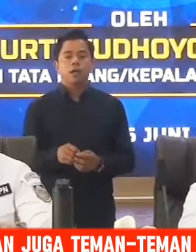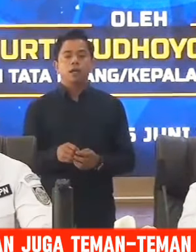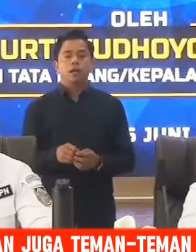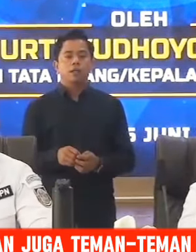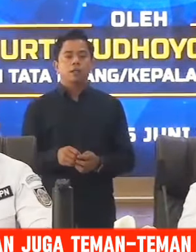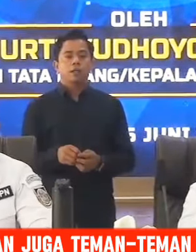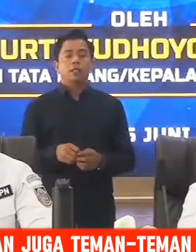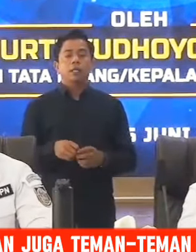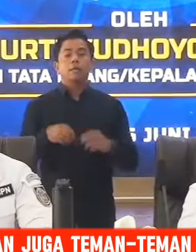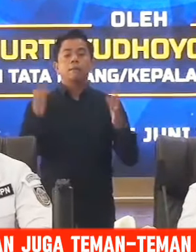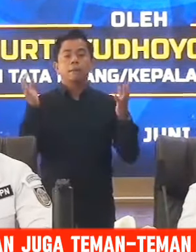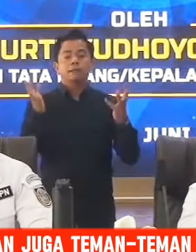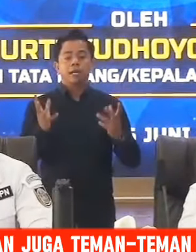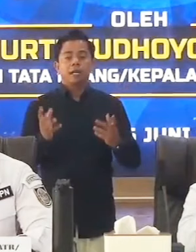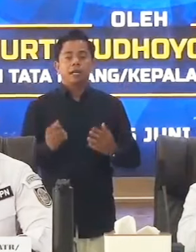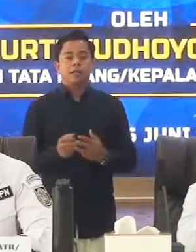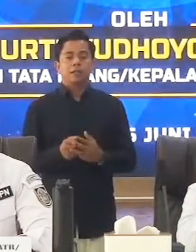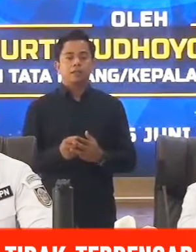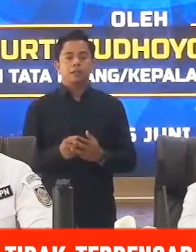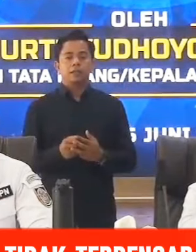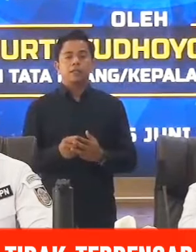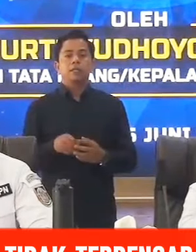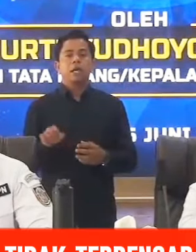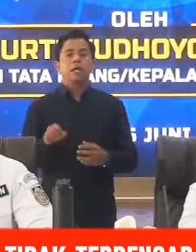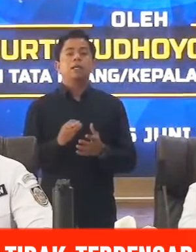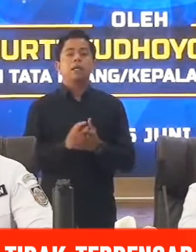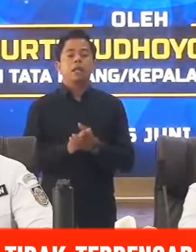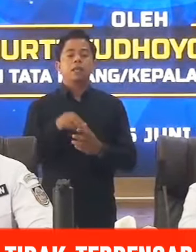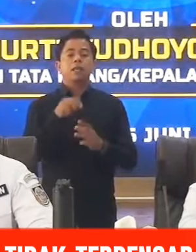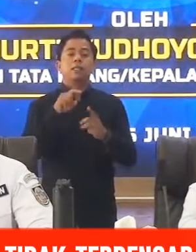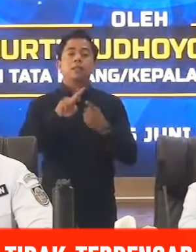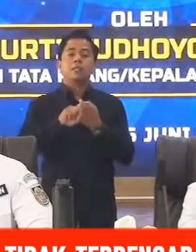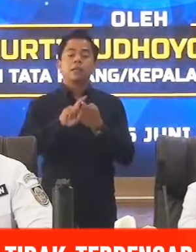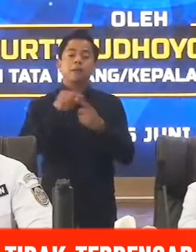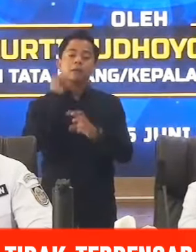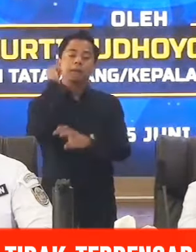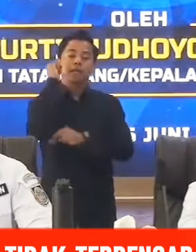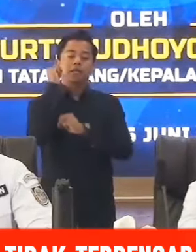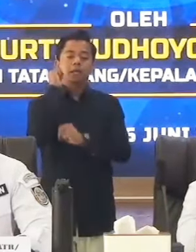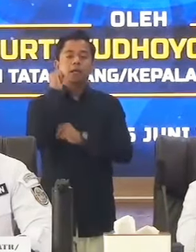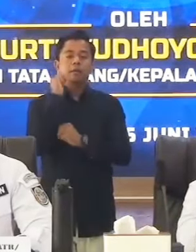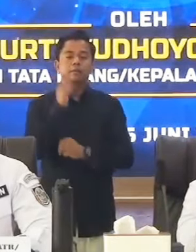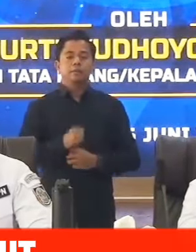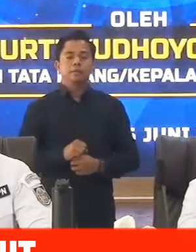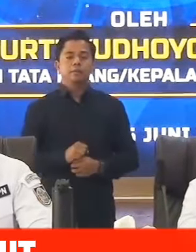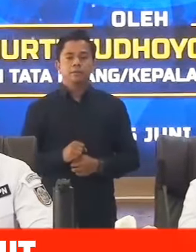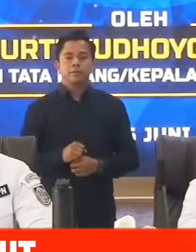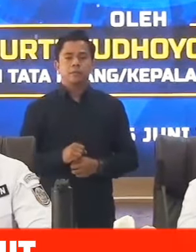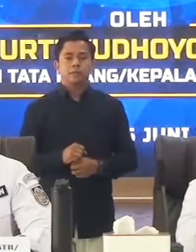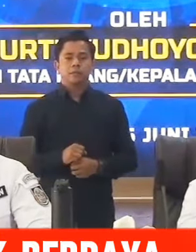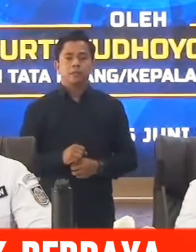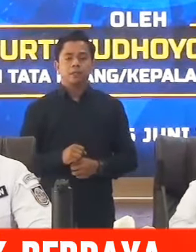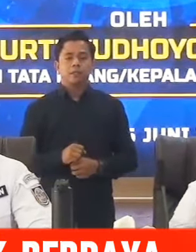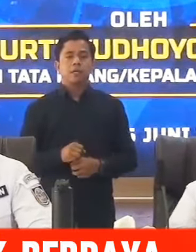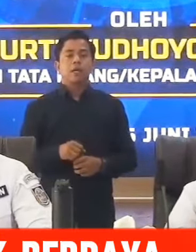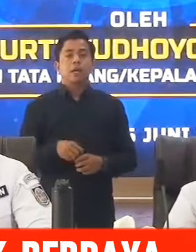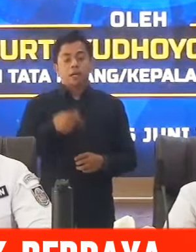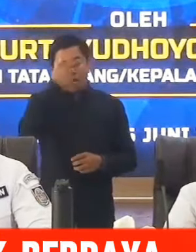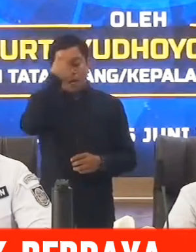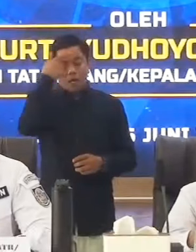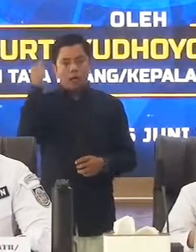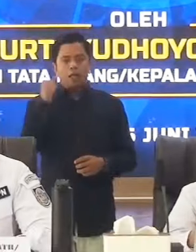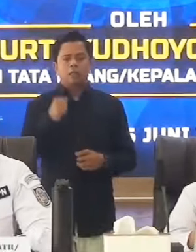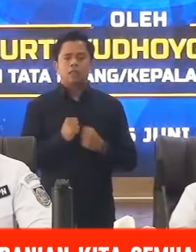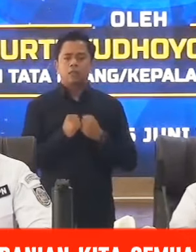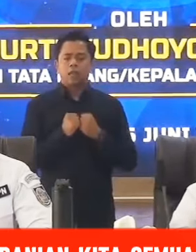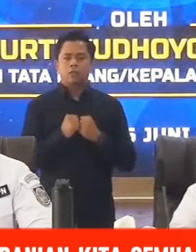kalangan masyarakat dan juga teman-teman media. Seringkali banyak suara yang tidak terdengar karena takut, karena merasa tak